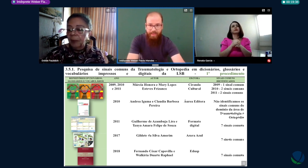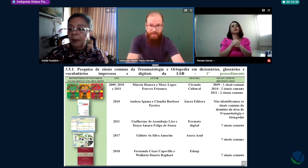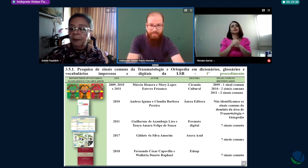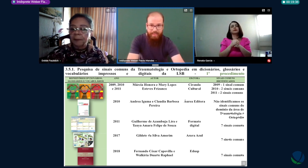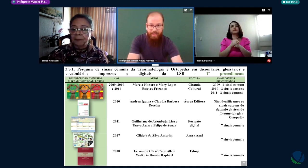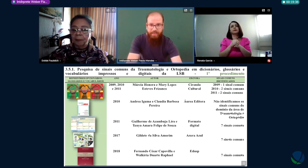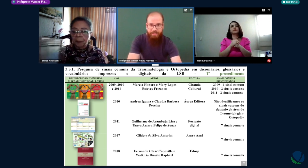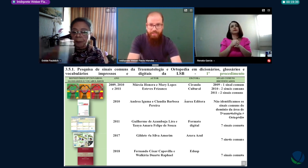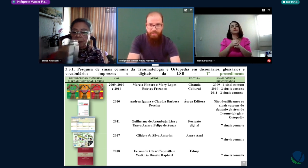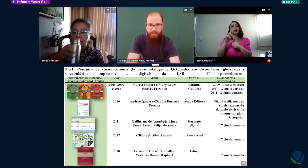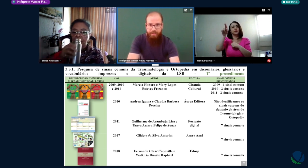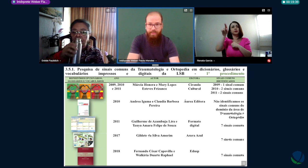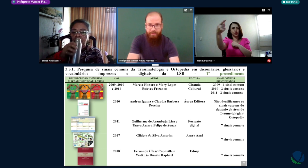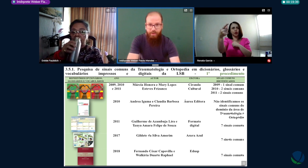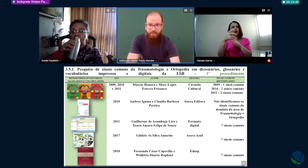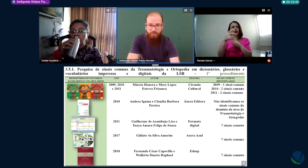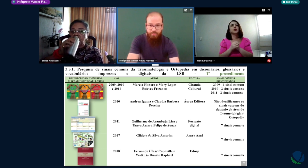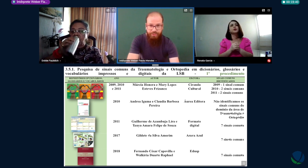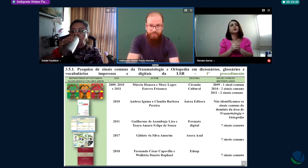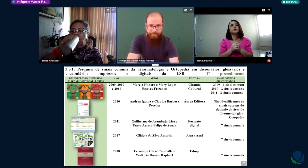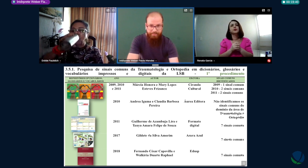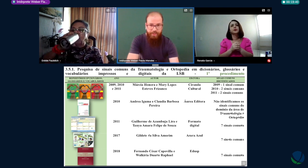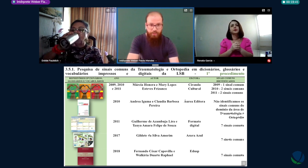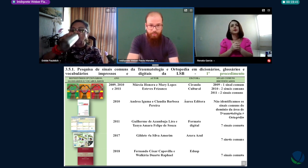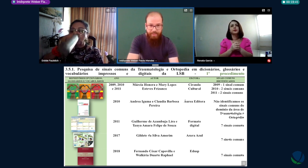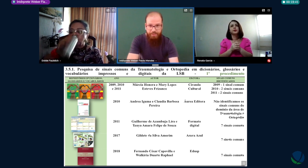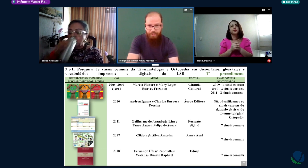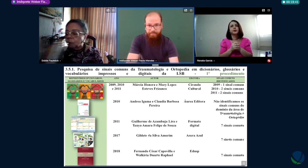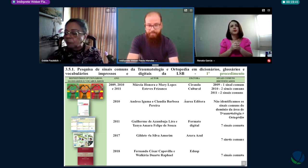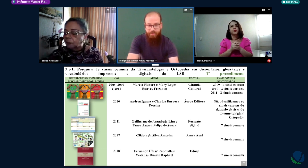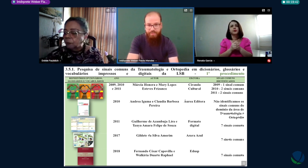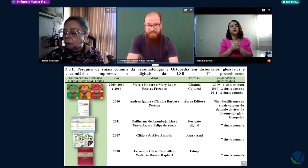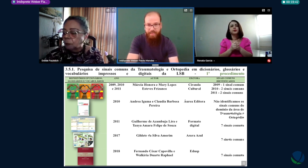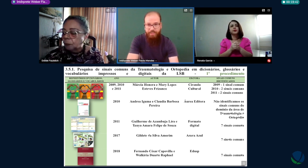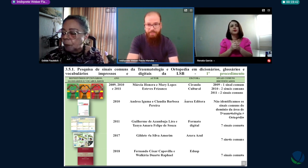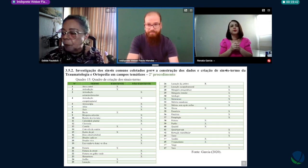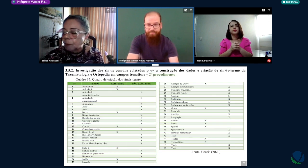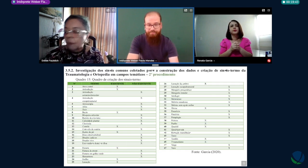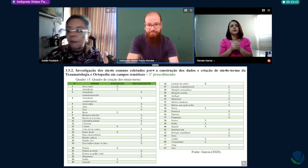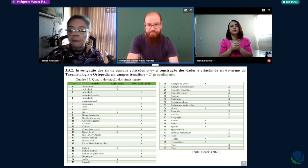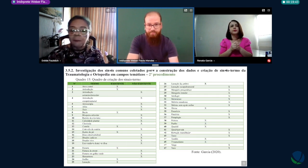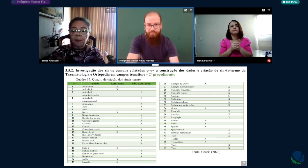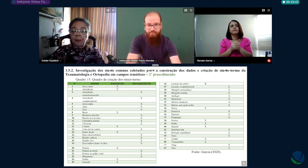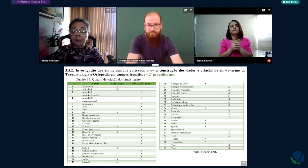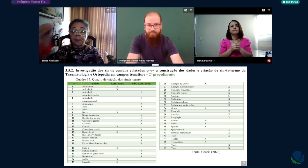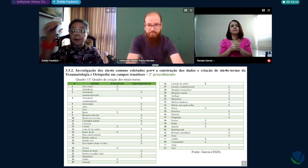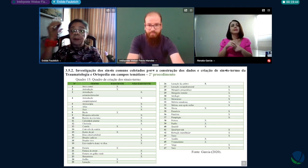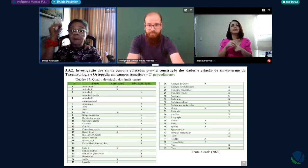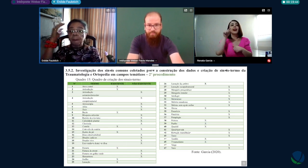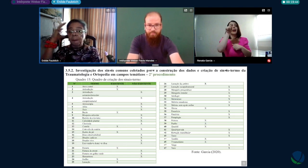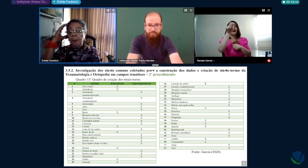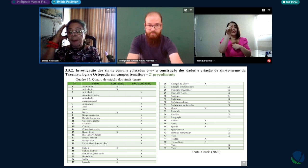produção nessa área de traumatologia e ortopedia. Próximo slide.